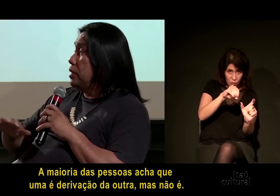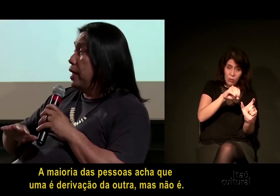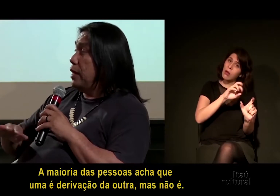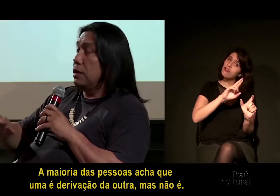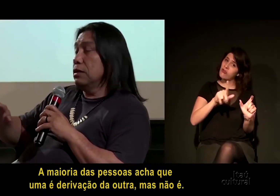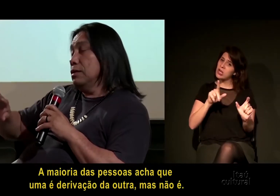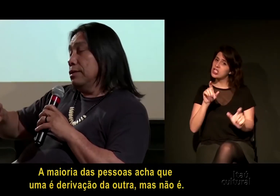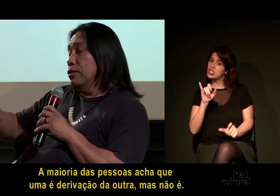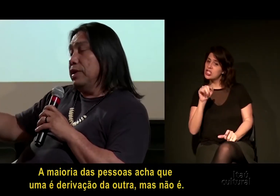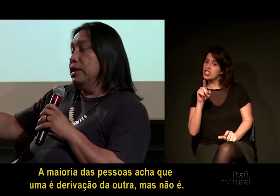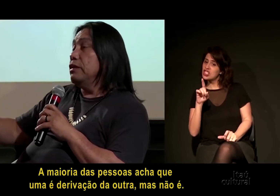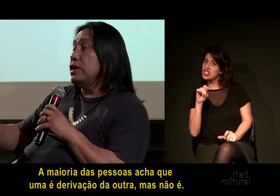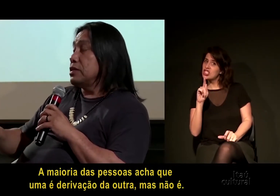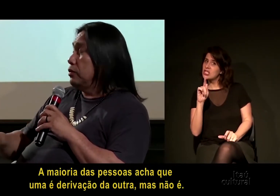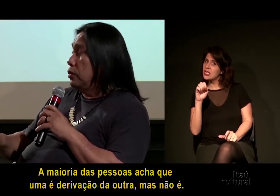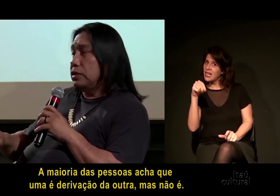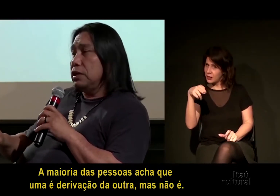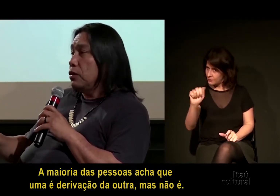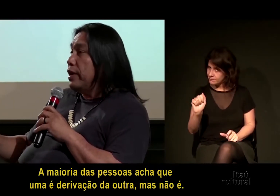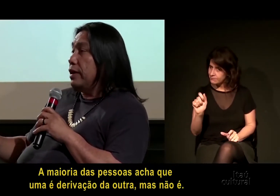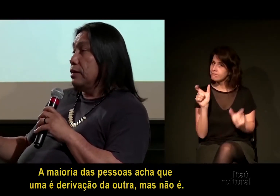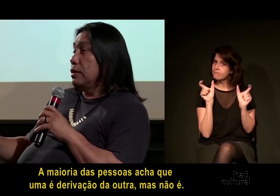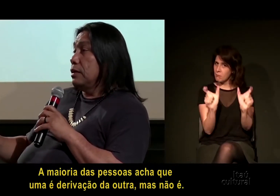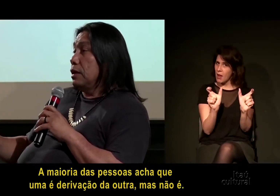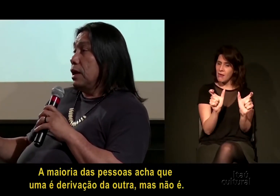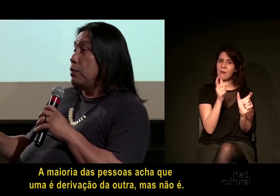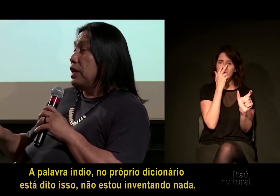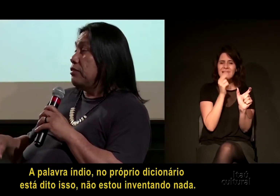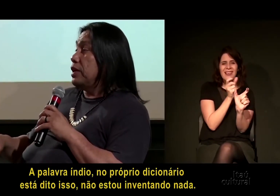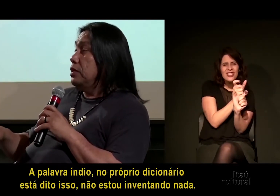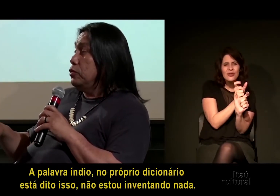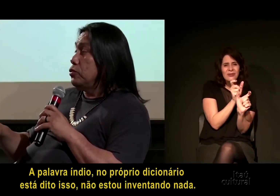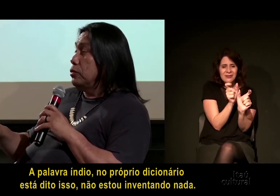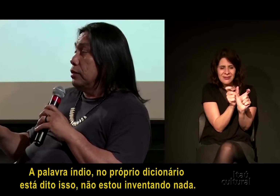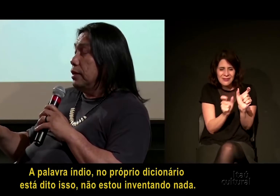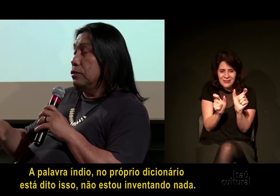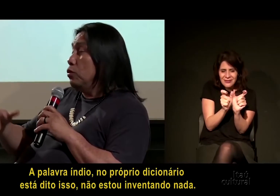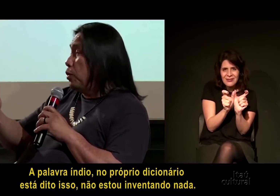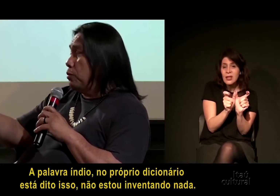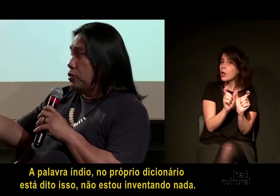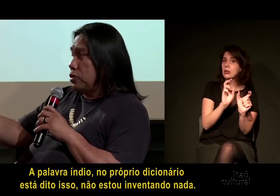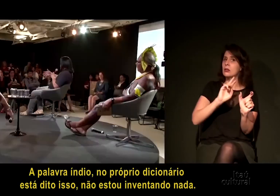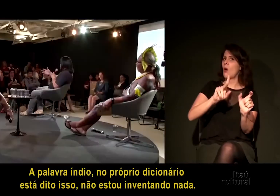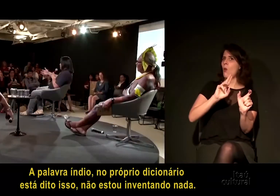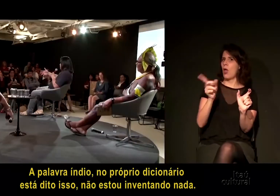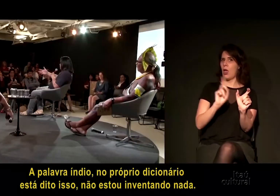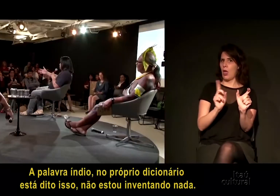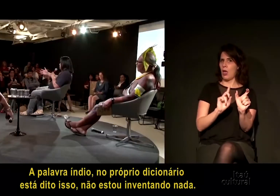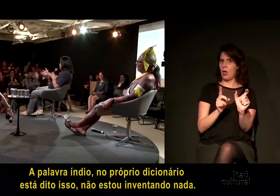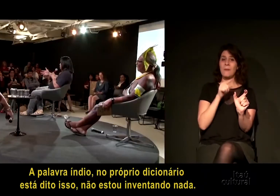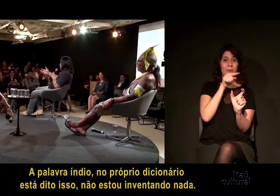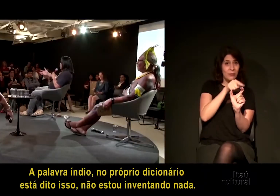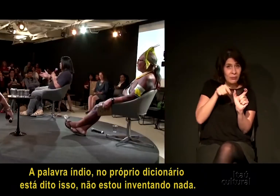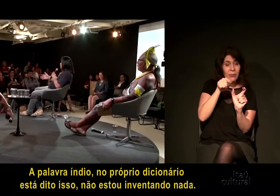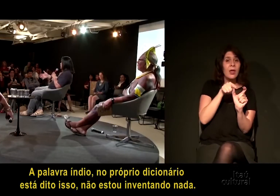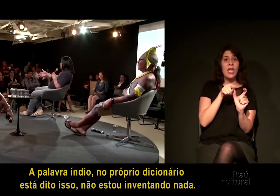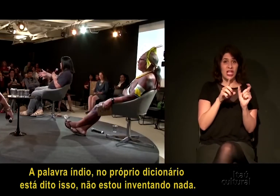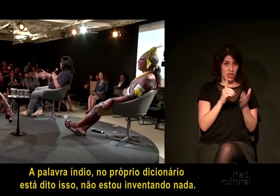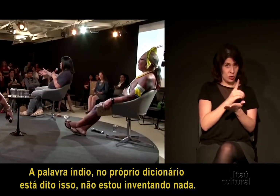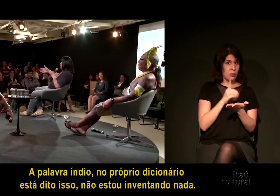é uma derivação da outra, e não é. A palavra índio, no próprio dicionário está dito isso, eu não estou inventando nada.